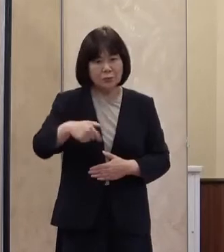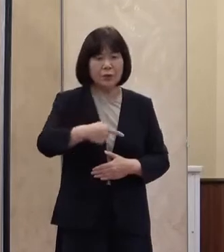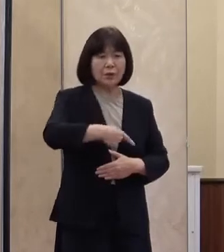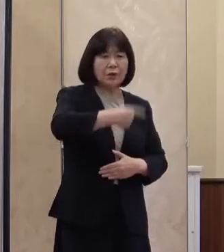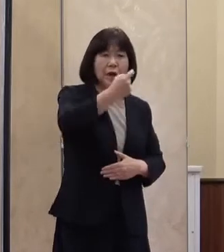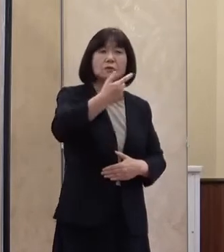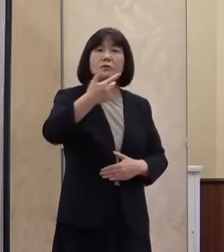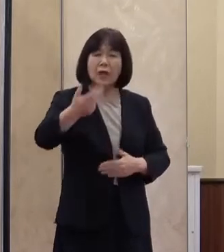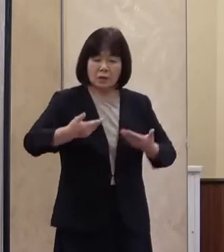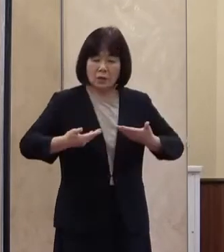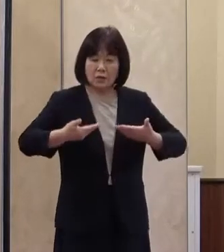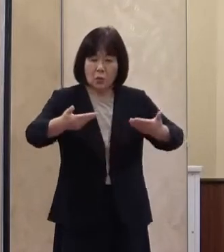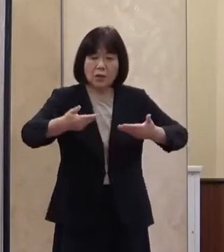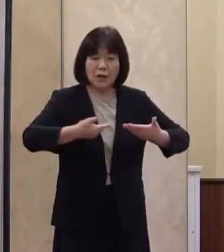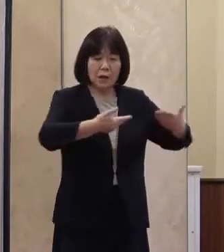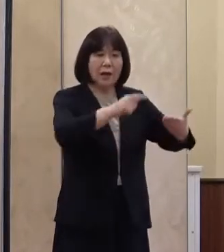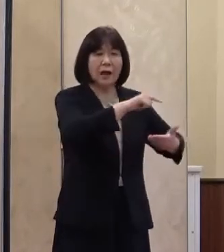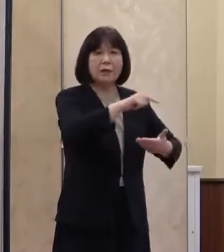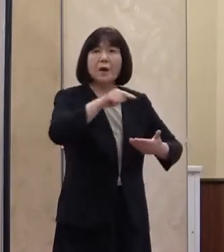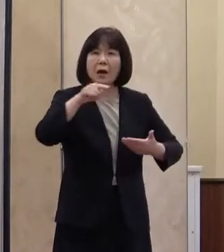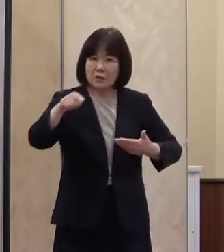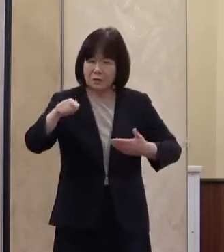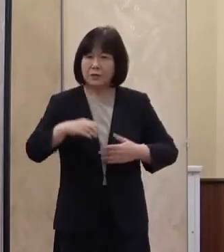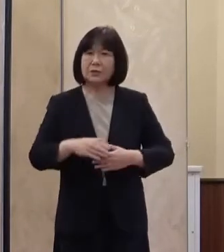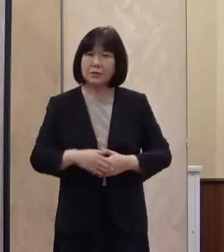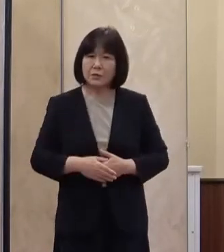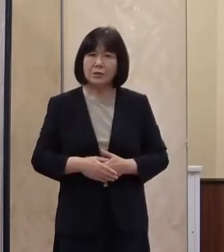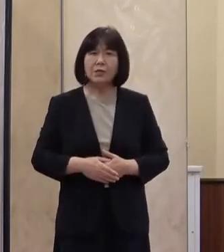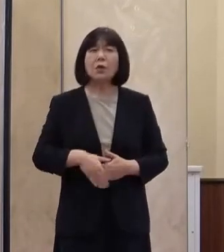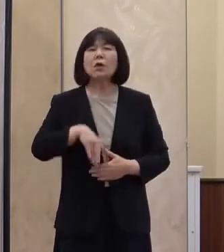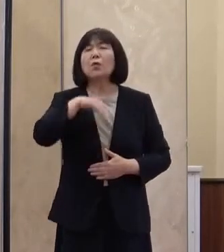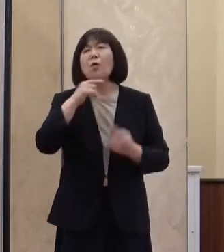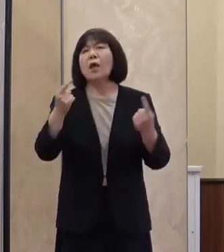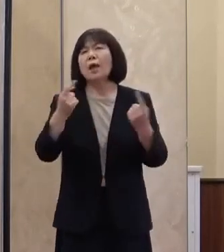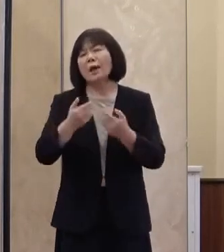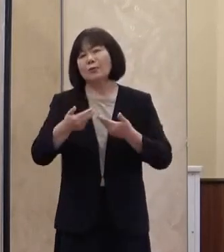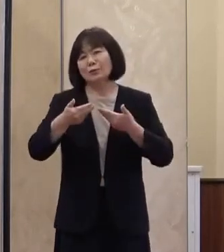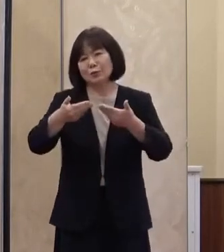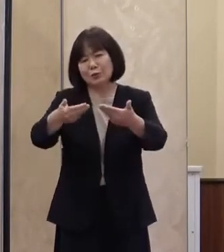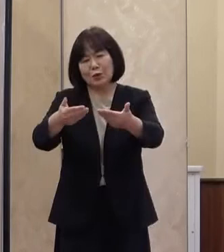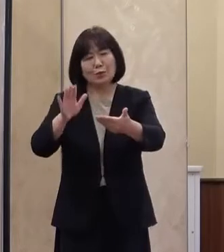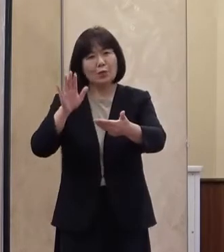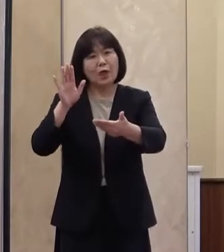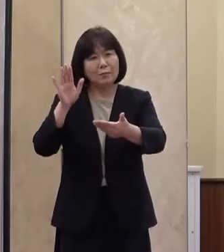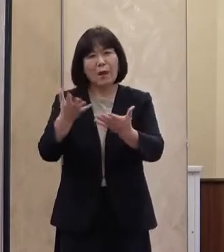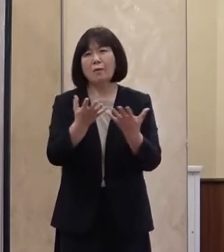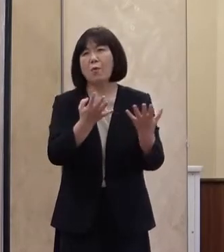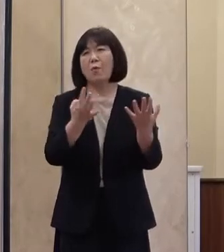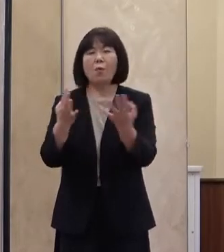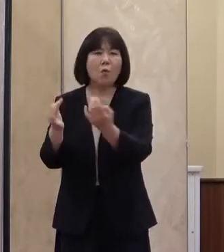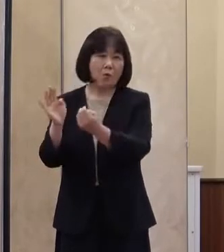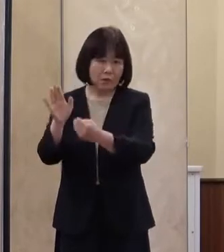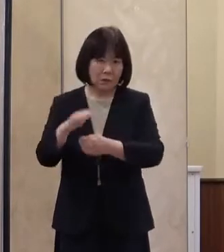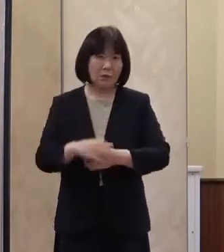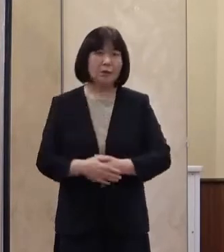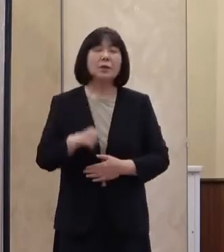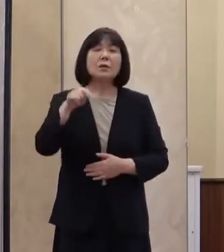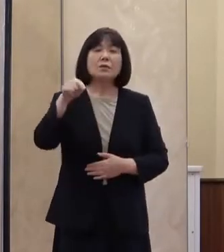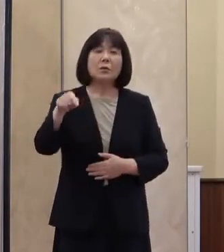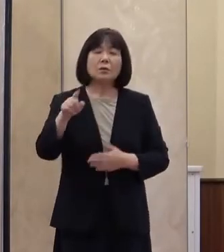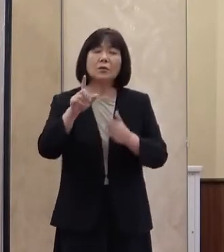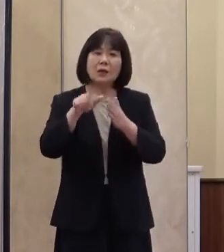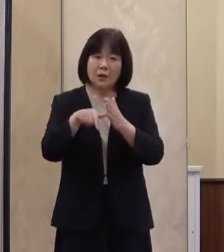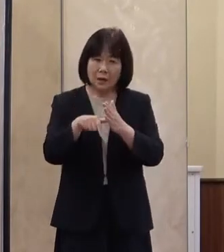商店街ありますが、どうしても高齢化も進んでいる商店街も多いというようなところもあります。そういった中